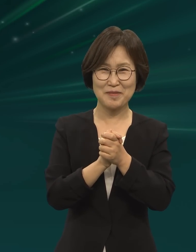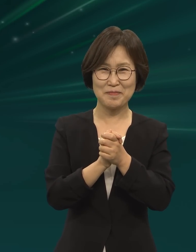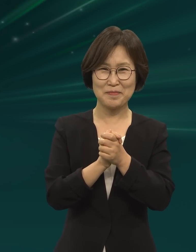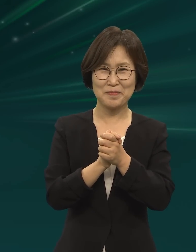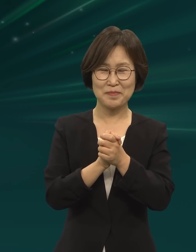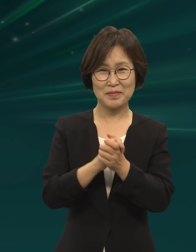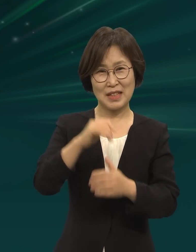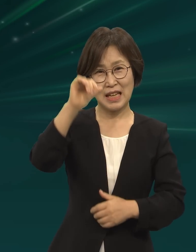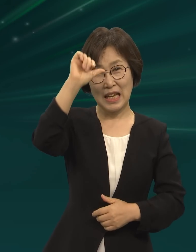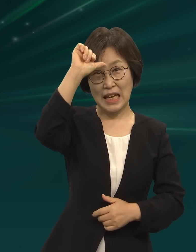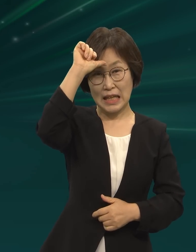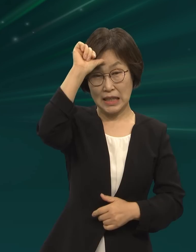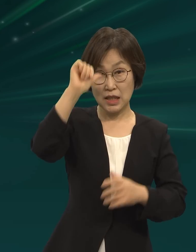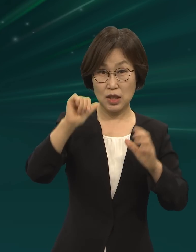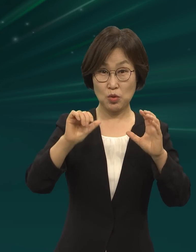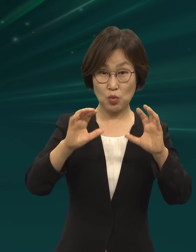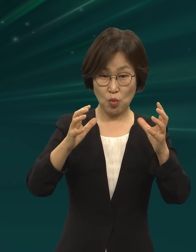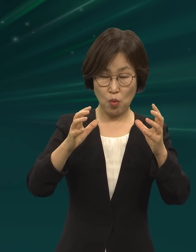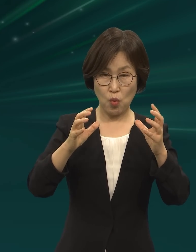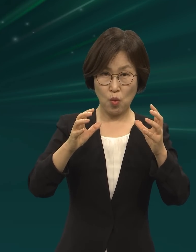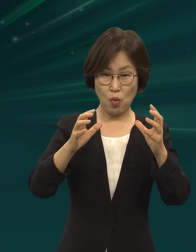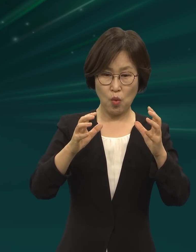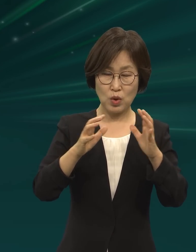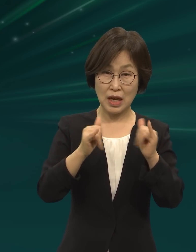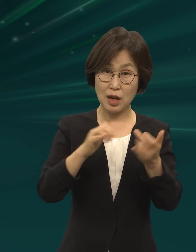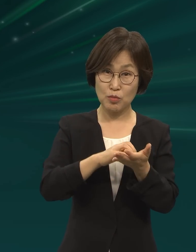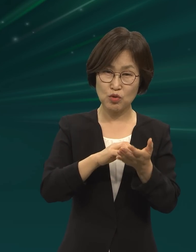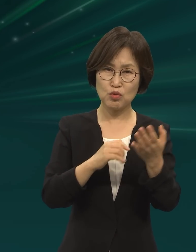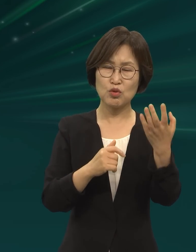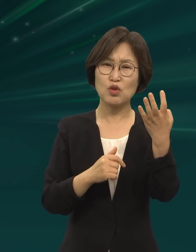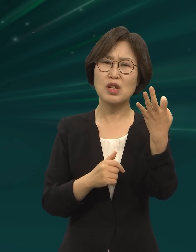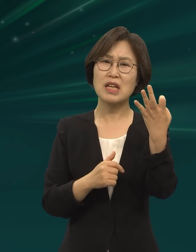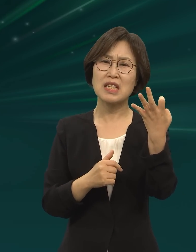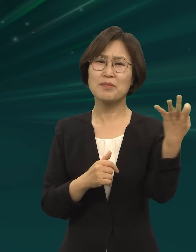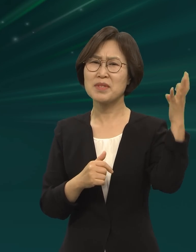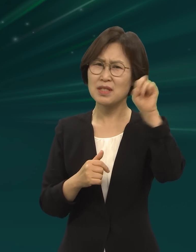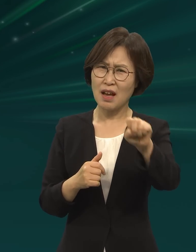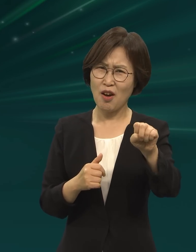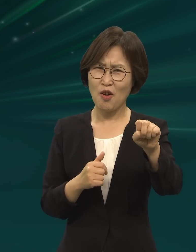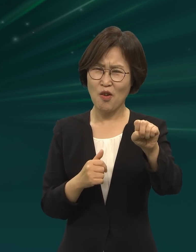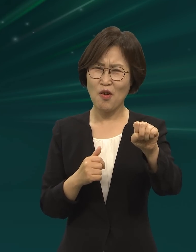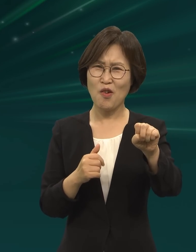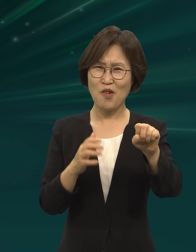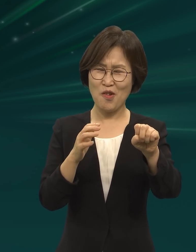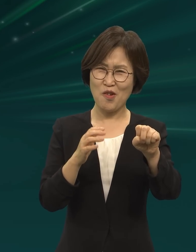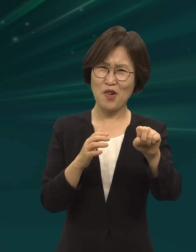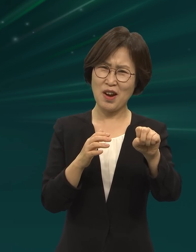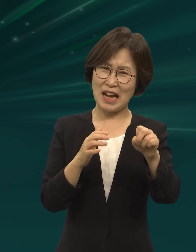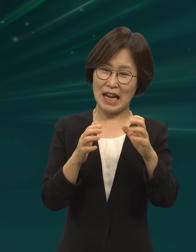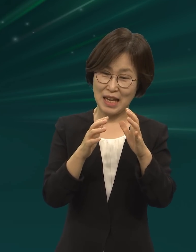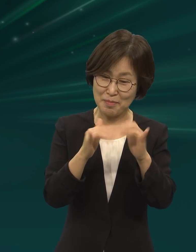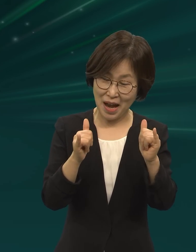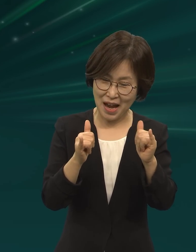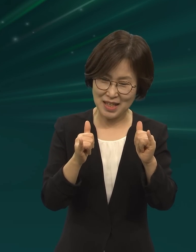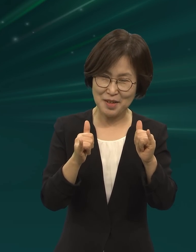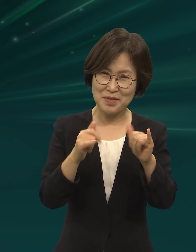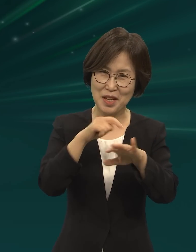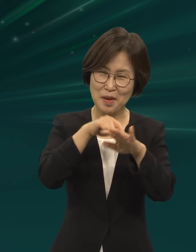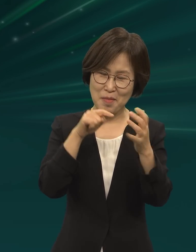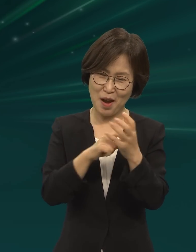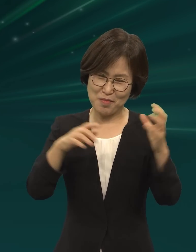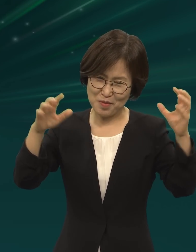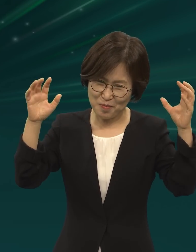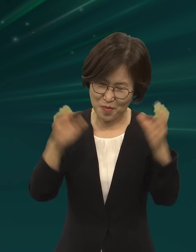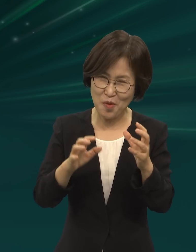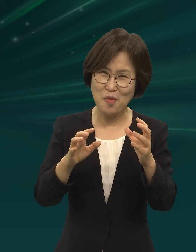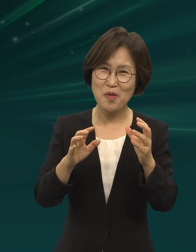네, 인도의 14억 인구의 사랑하는 마음을 모아 이 시간 여러분들께 인사를 드리고자 합니다.